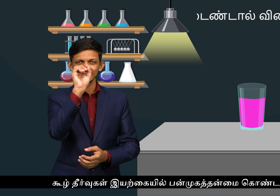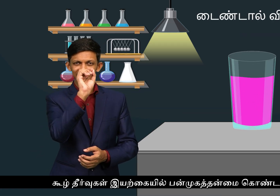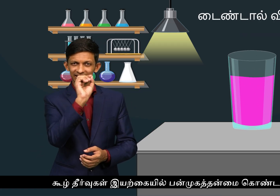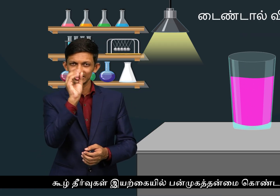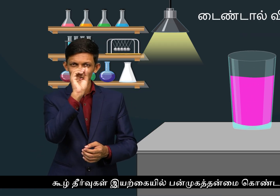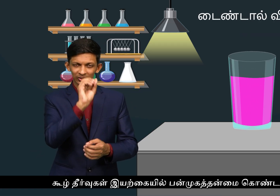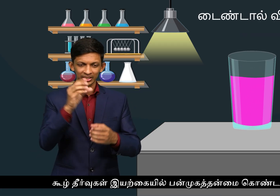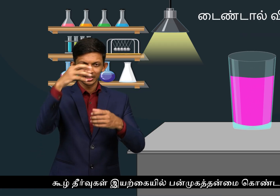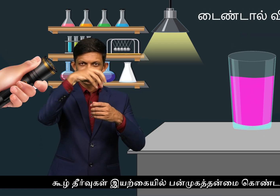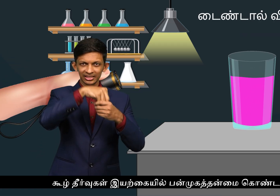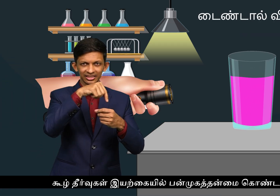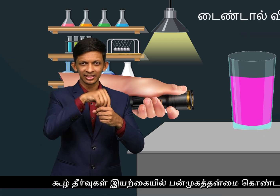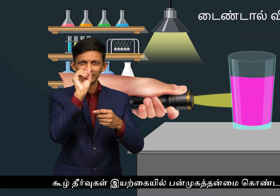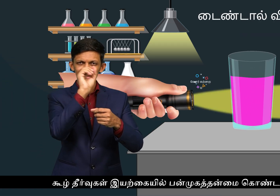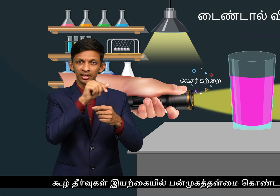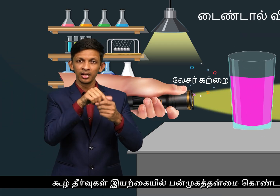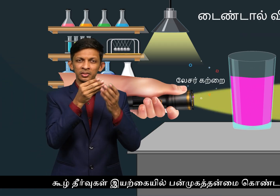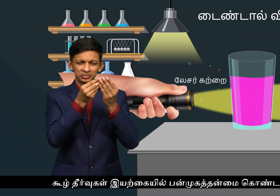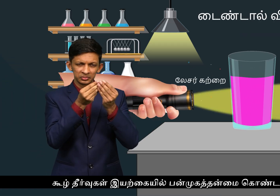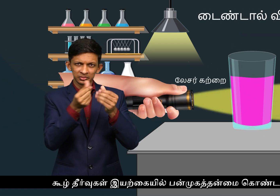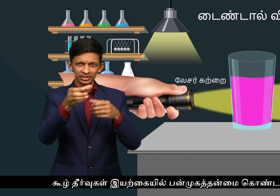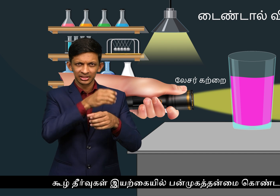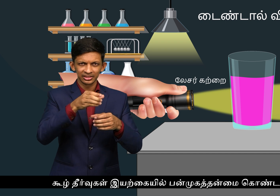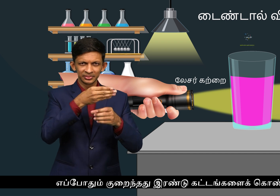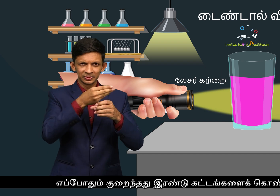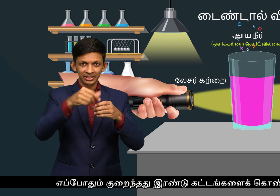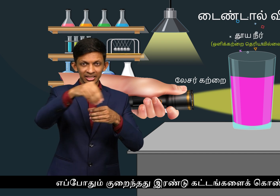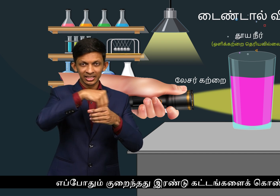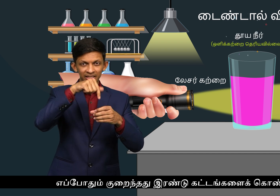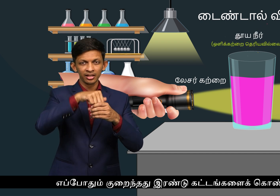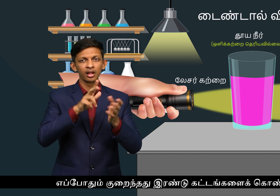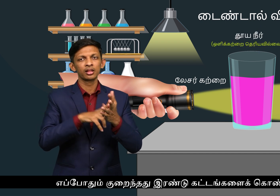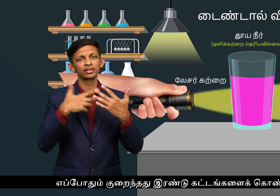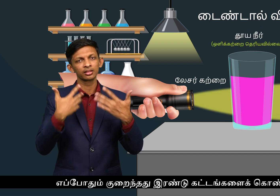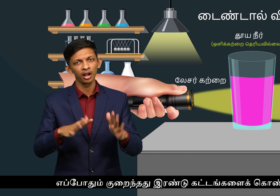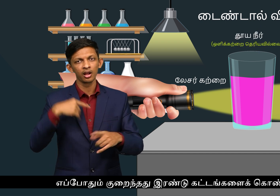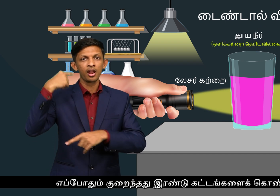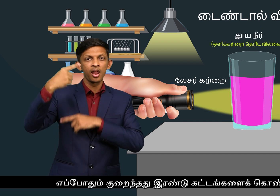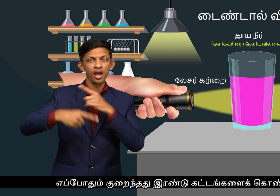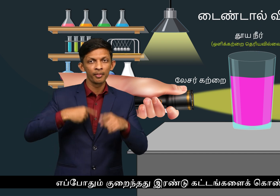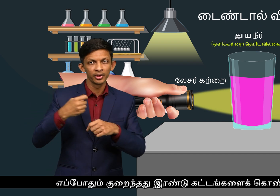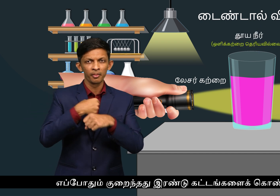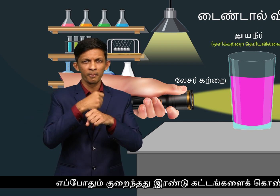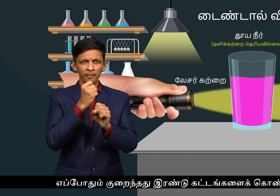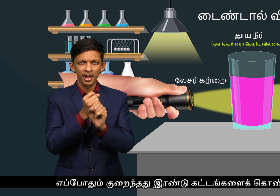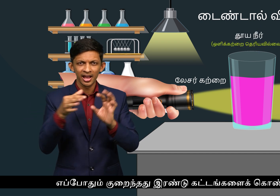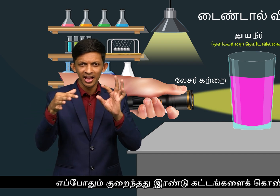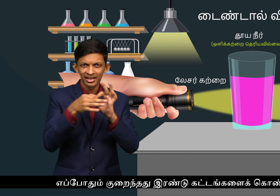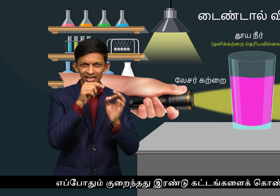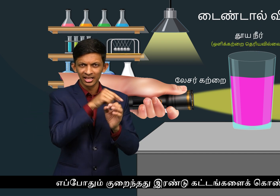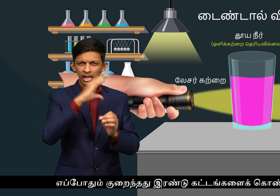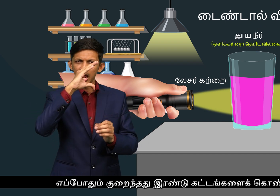கூழ் திரவங்கள் இயற்கையில் பன்முகத்தன்மை கொண்டவை மற்றும் எப்போதும் குறைந்தது 2 கட்டங்களை